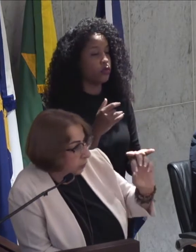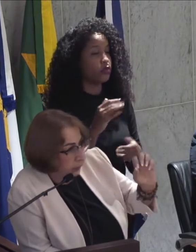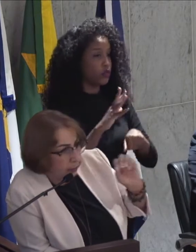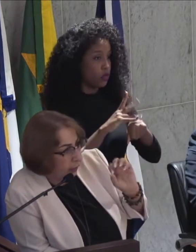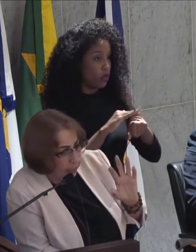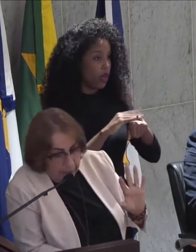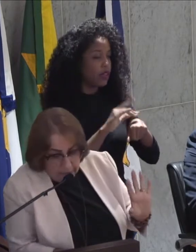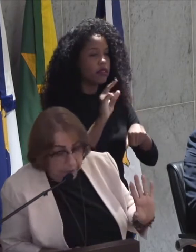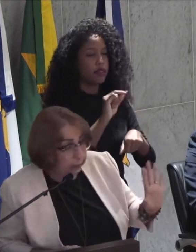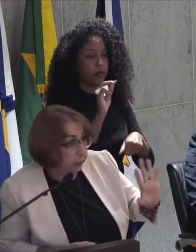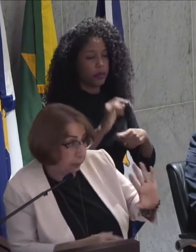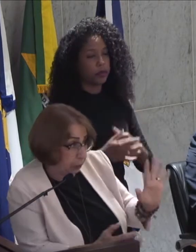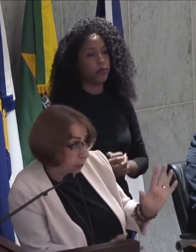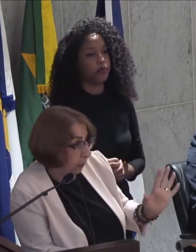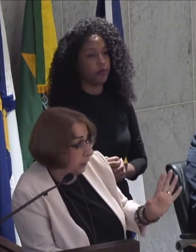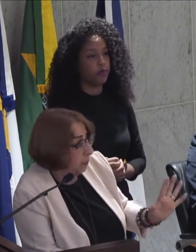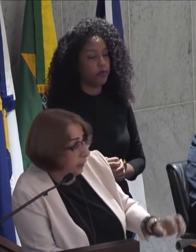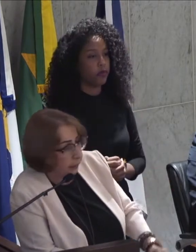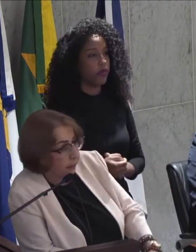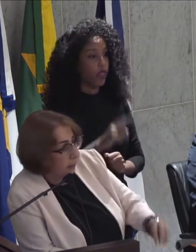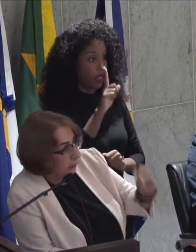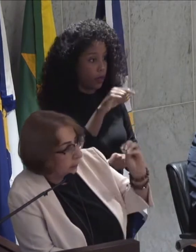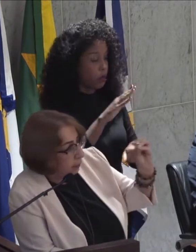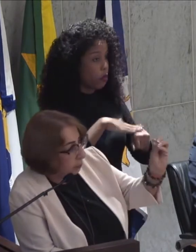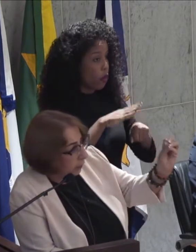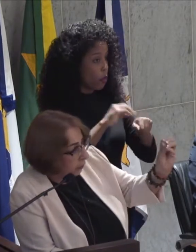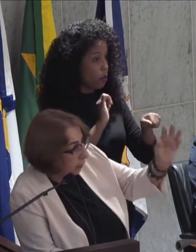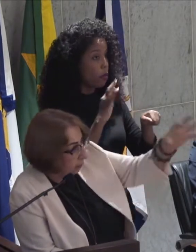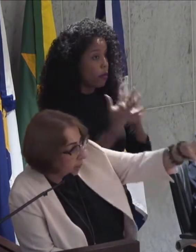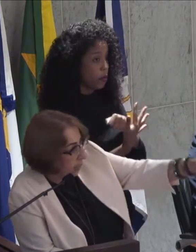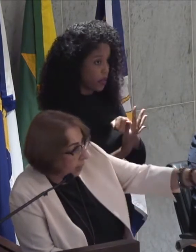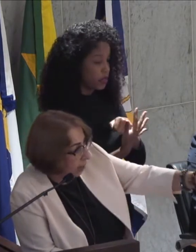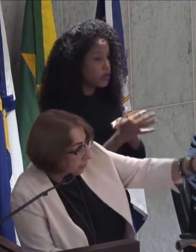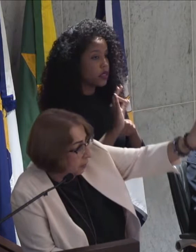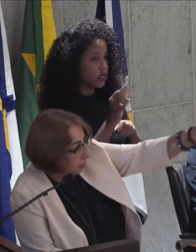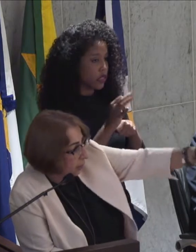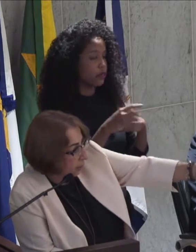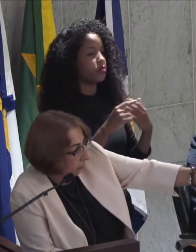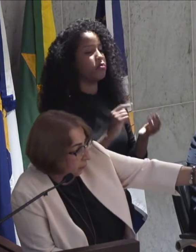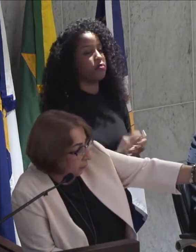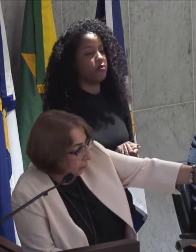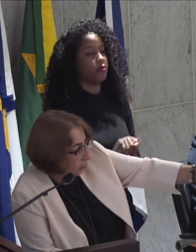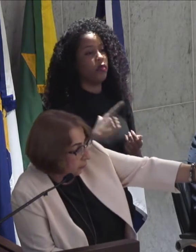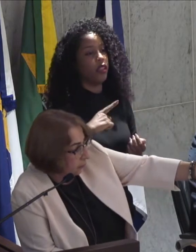seguinte, você ia lá, épocas de pandemia, transmitia, marcava,